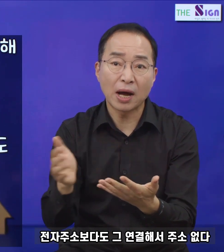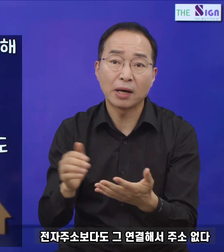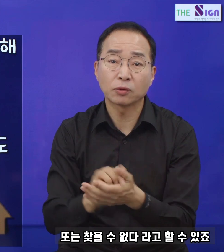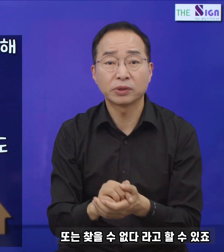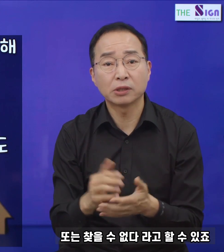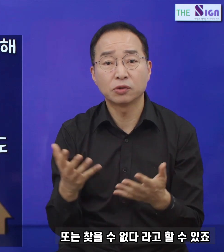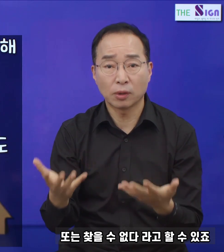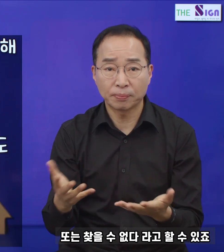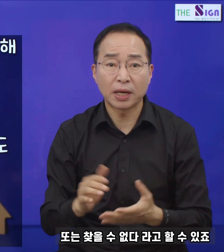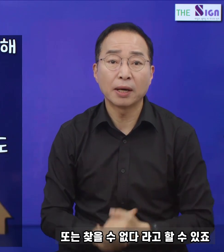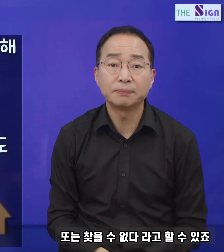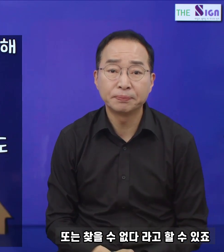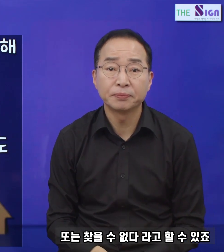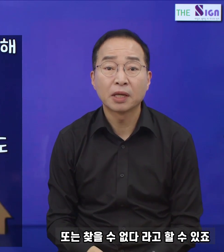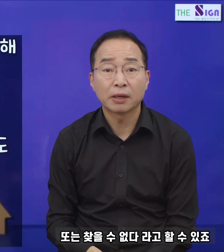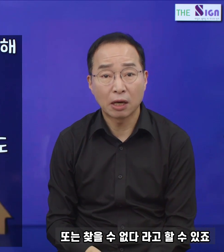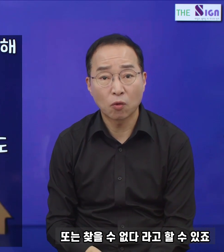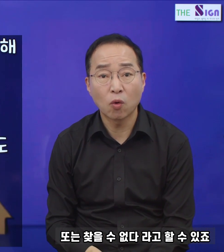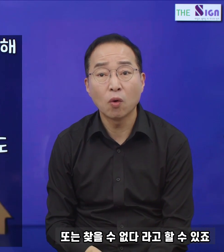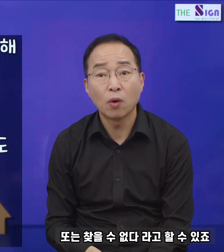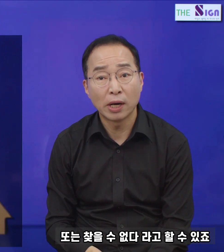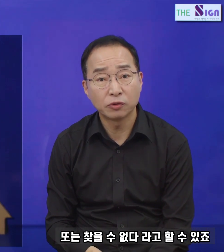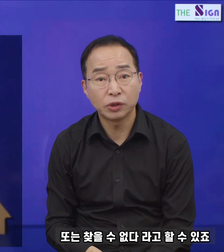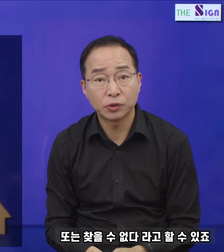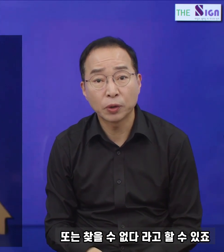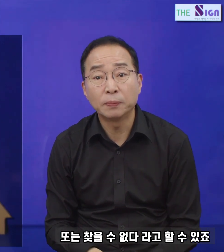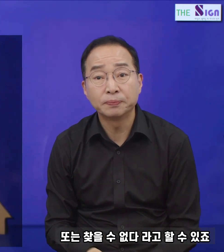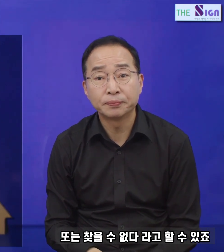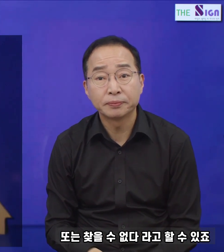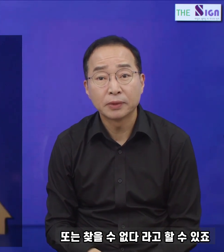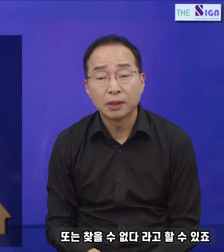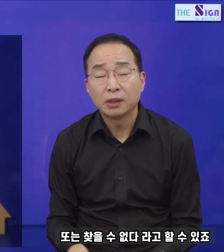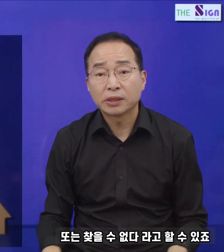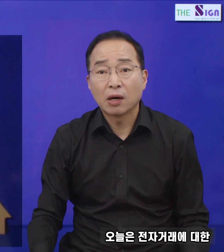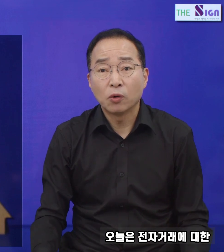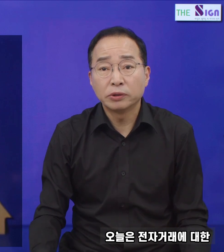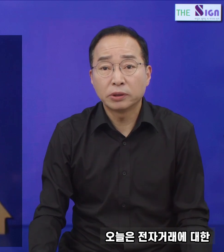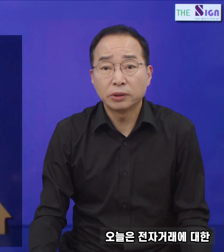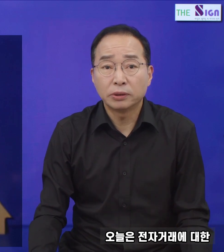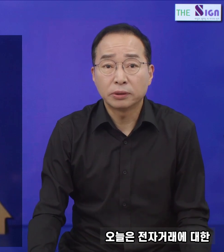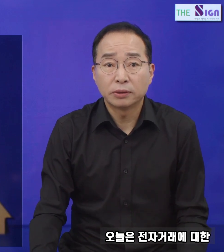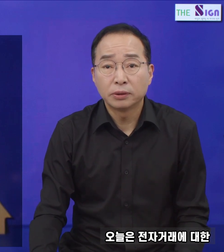없다 또는 찾을 수 없다 라고 할 수 있죠. 자, 오늘은